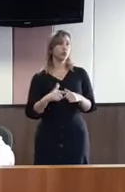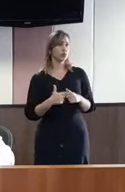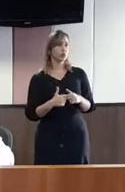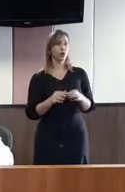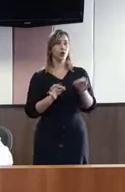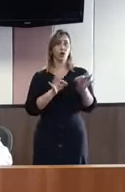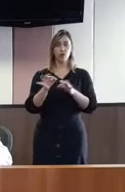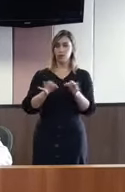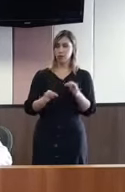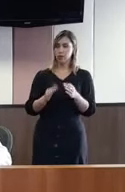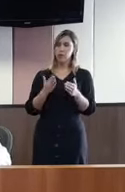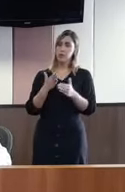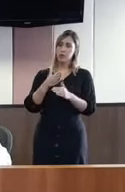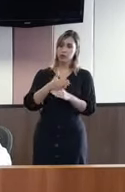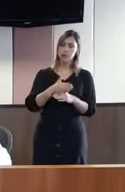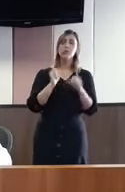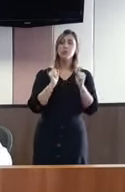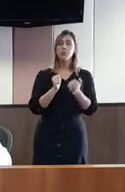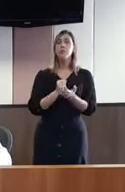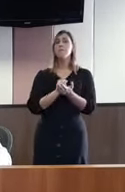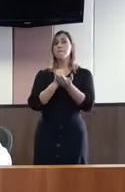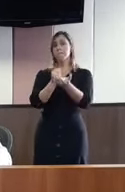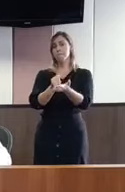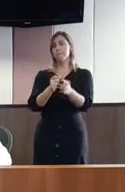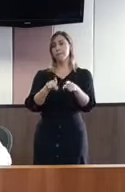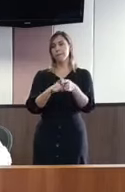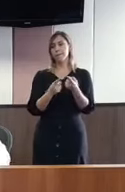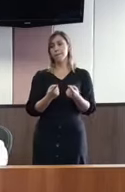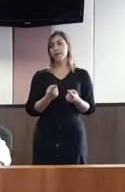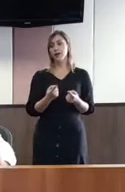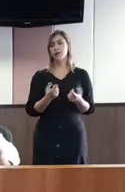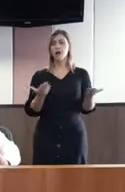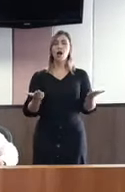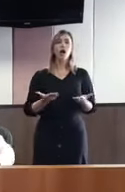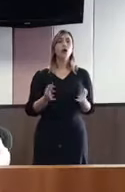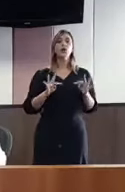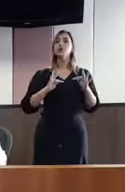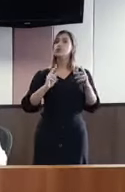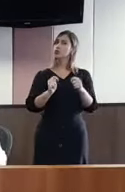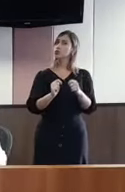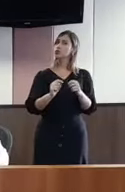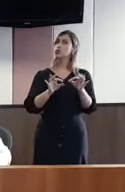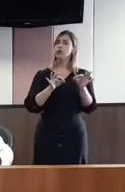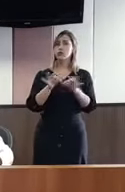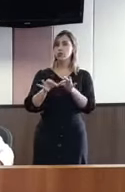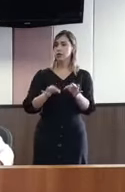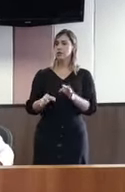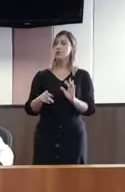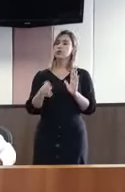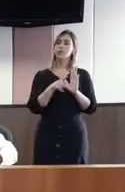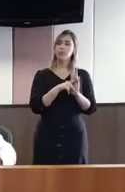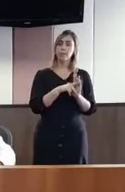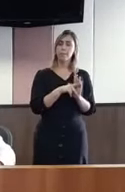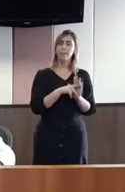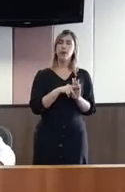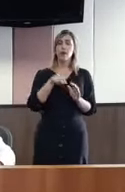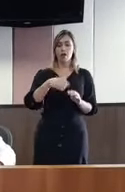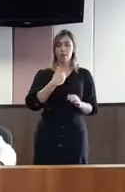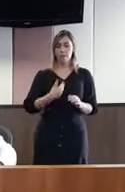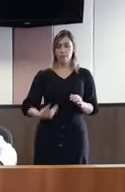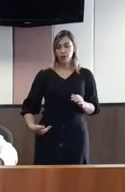Ele participa, está disposto a colaborar, mas, por enquanto, todas as ações aqui elas estão sendo desenvolvidas com o governo de